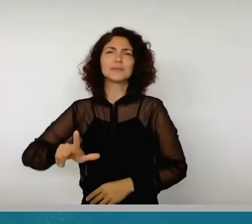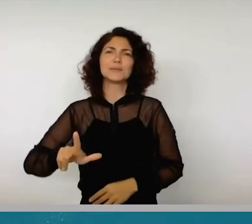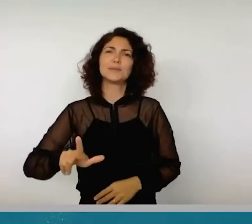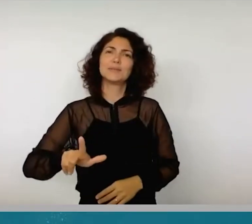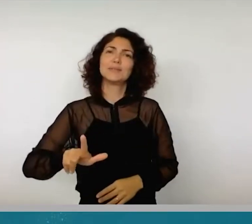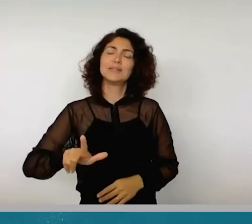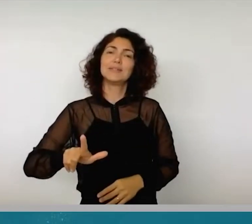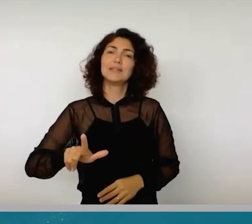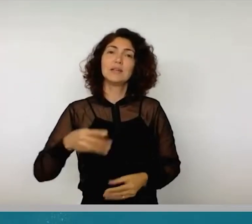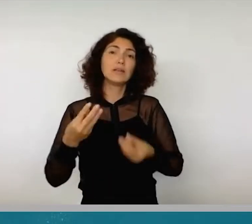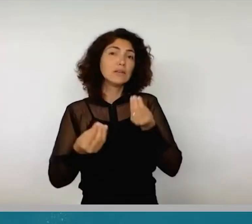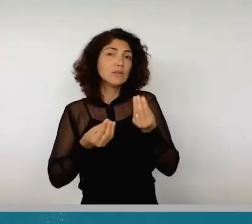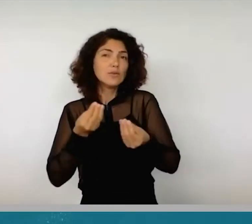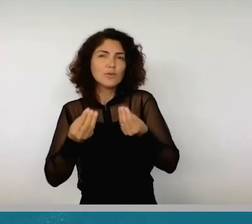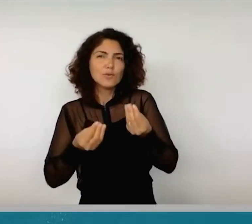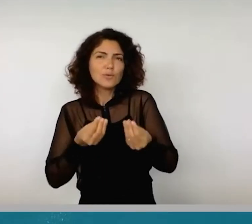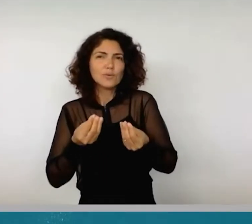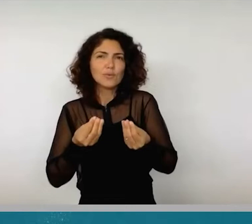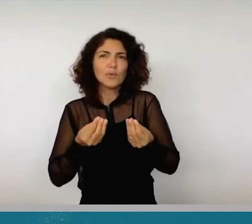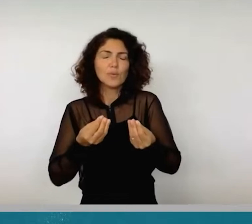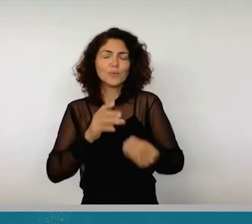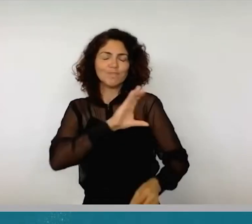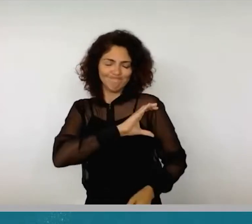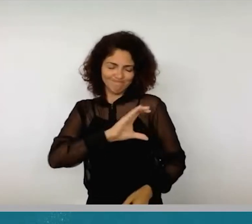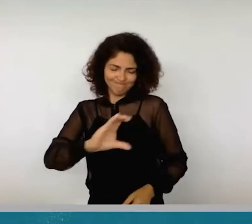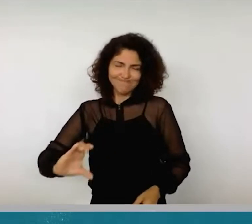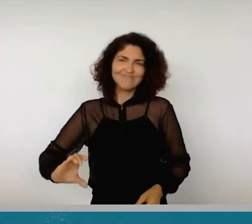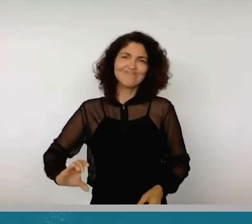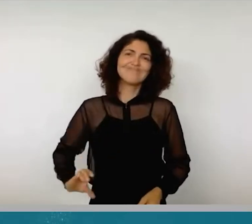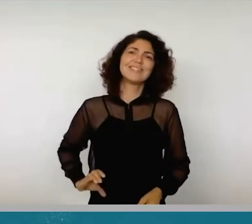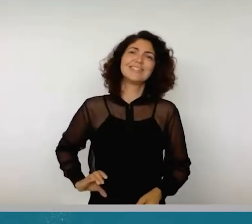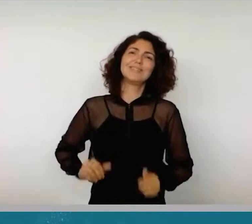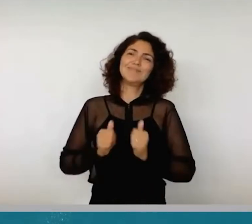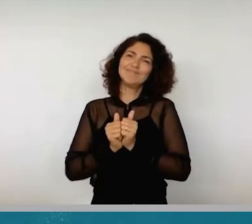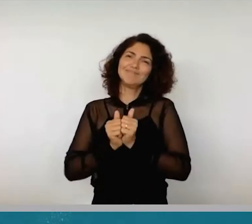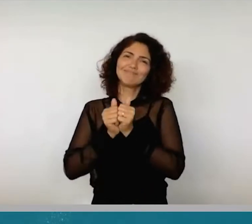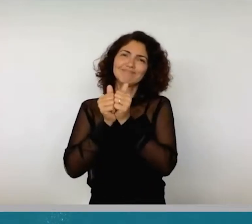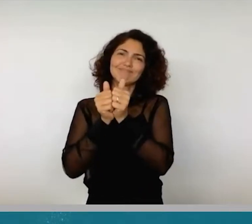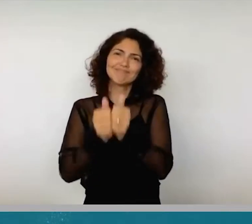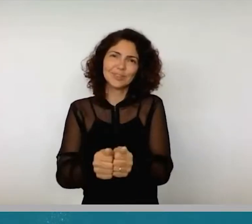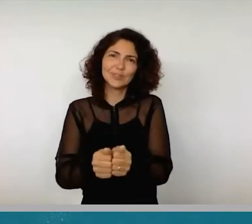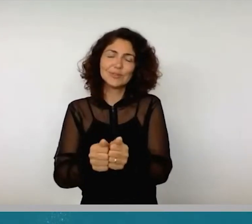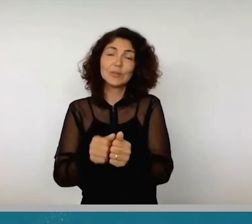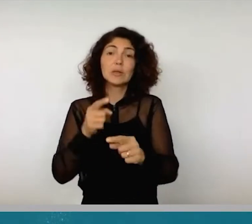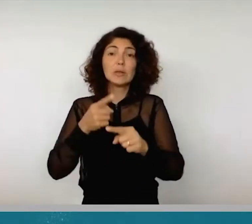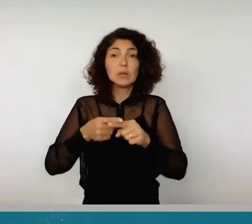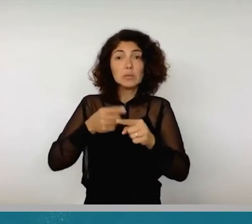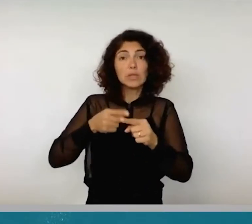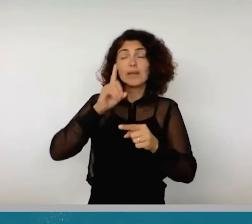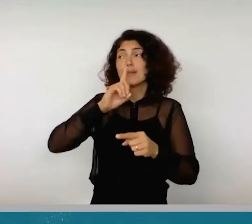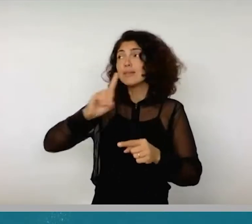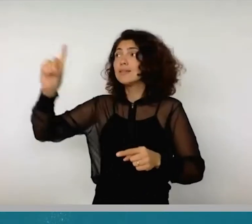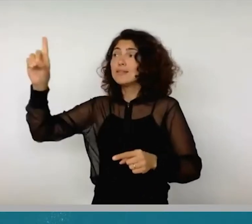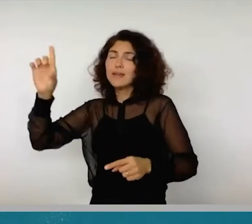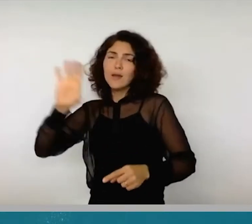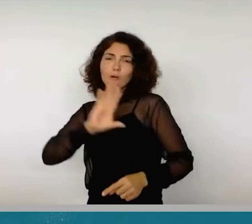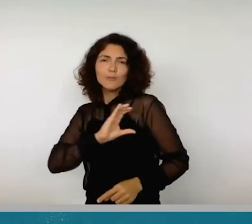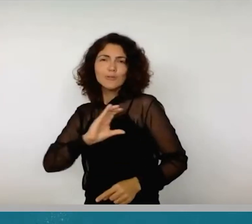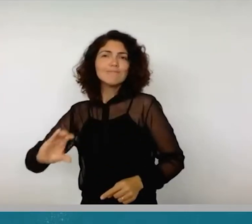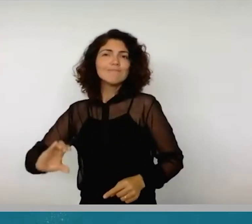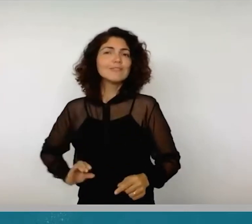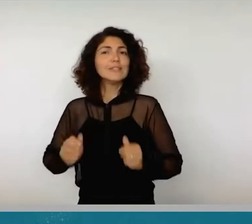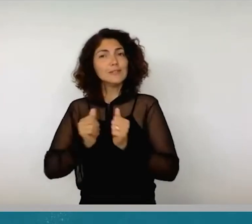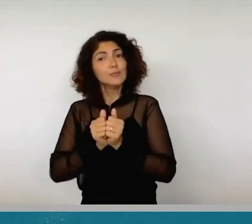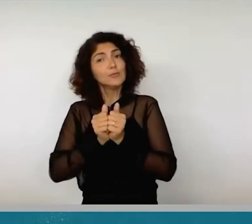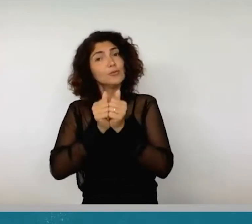com suprema grandeza do seu poder, e hoje o colocou assentado à direita dele. E capítulo 2 de Efésios fala